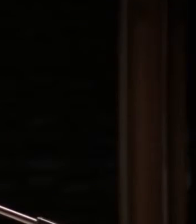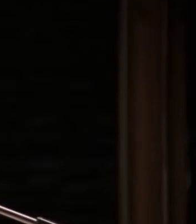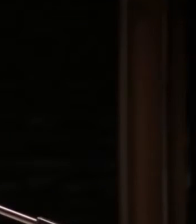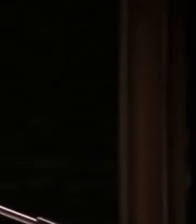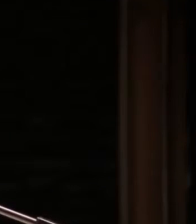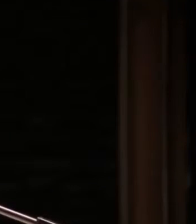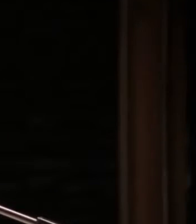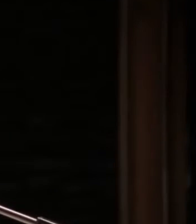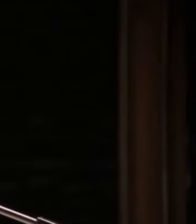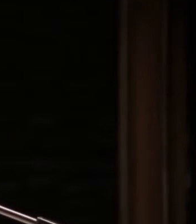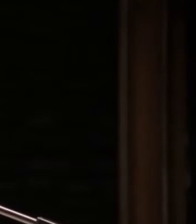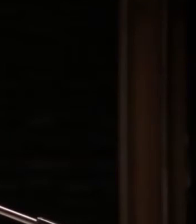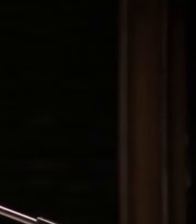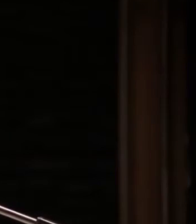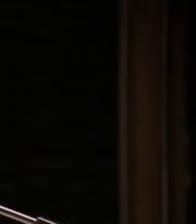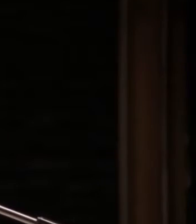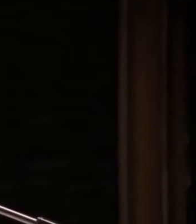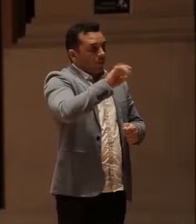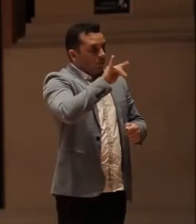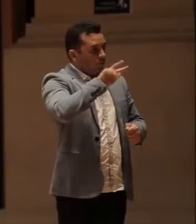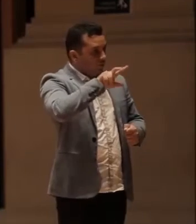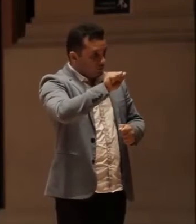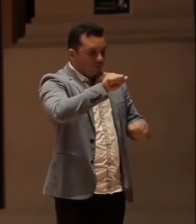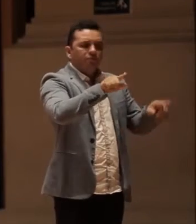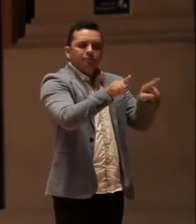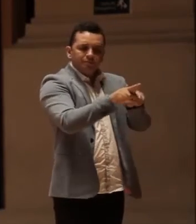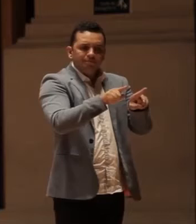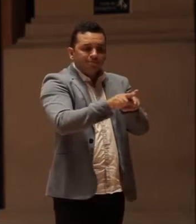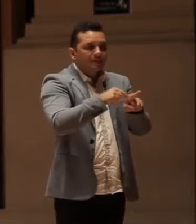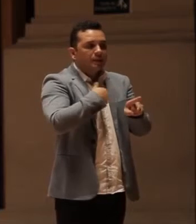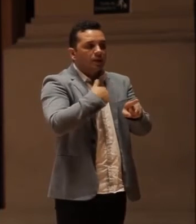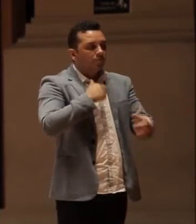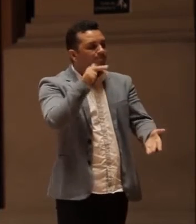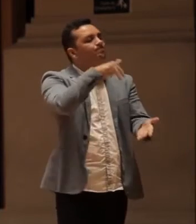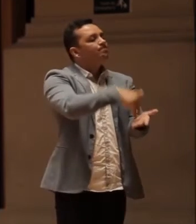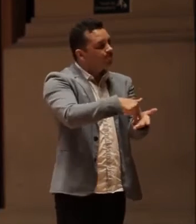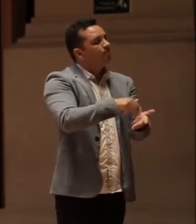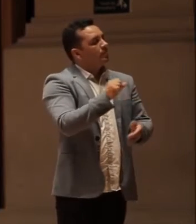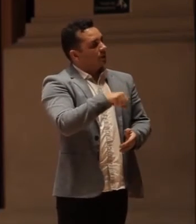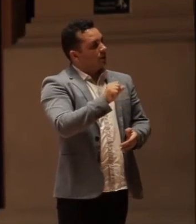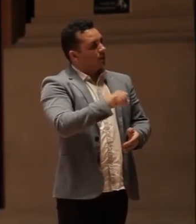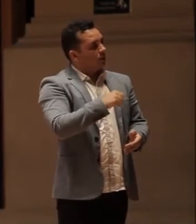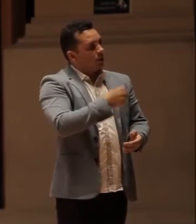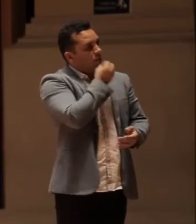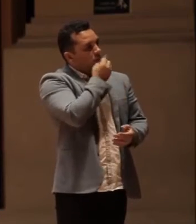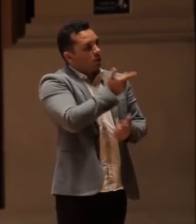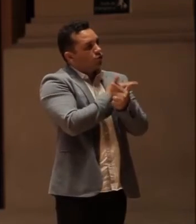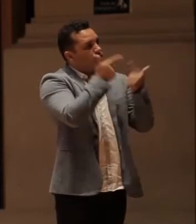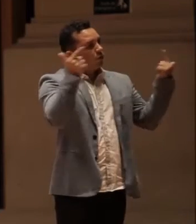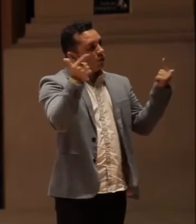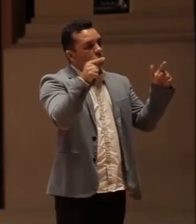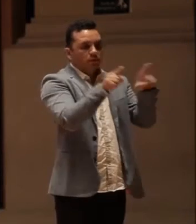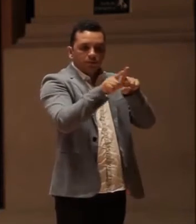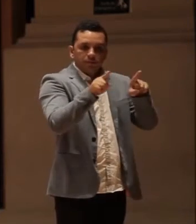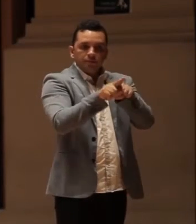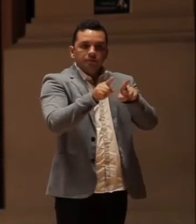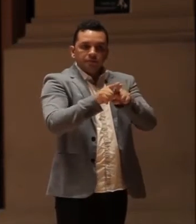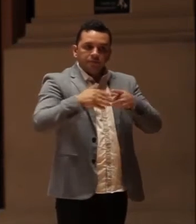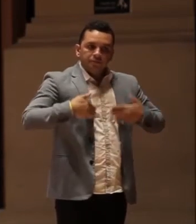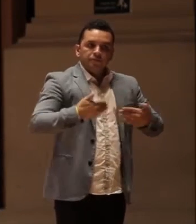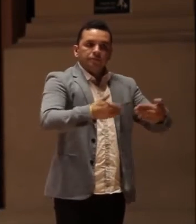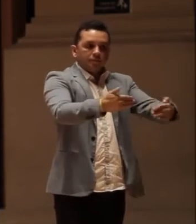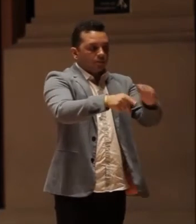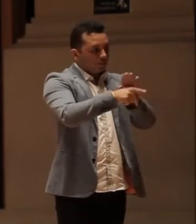Executiva, mas eu não poderia estar aqui hoje com vocês, desejando boa sorte, dizer que o Ministério da Cultura está